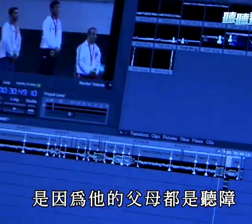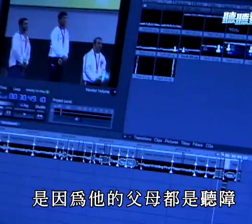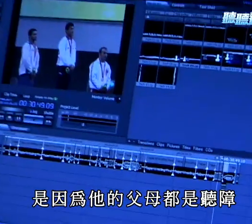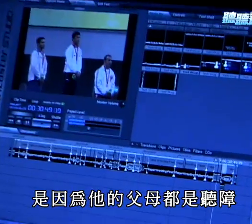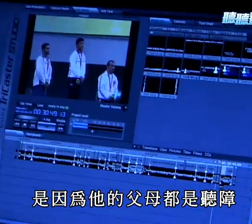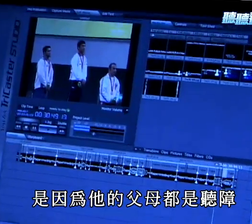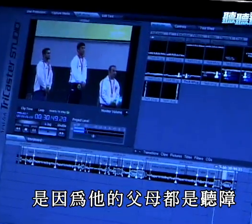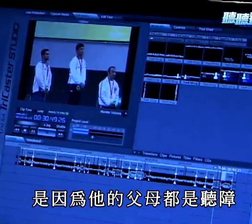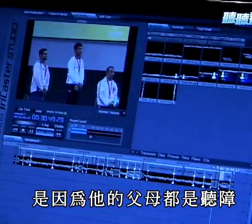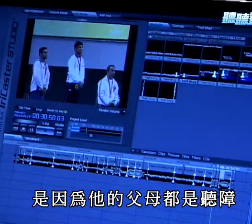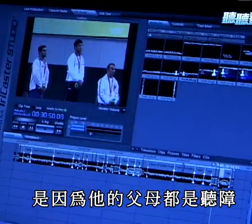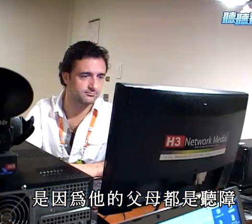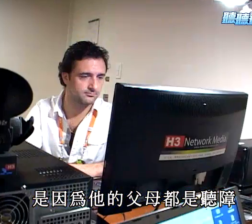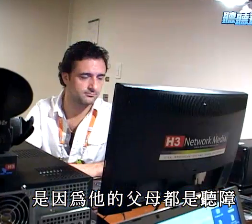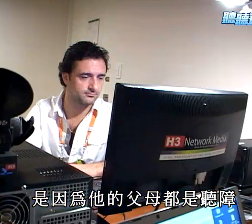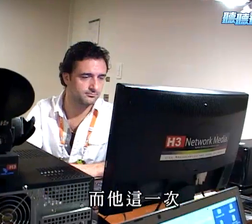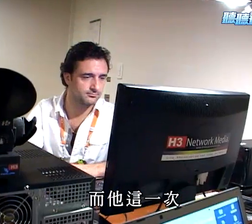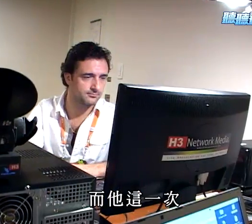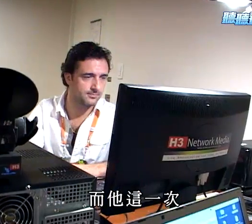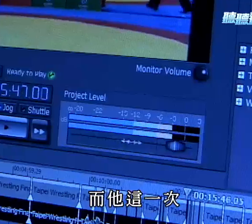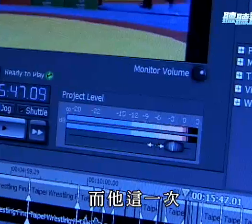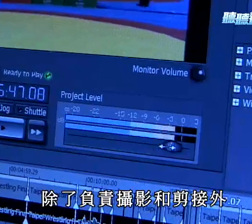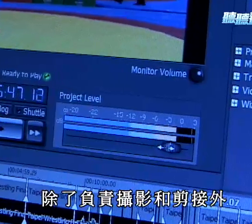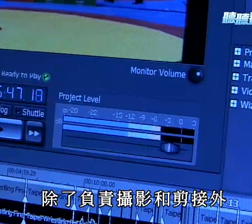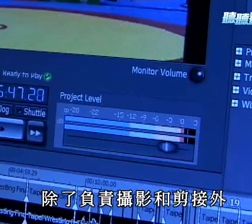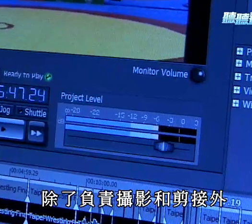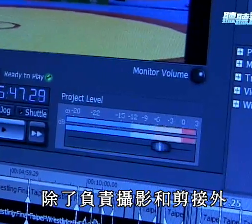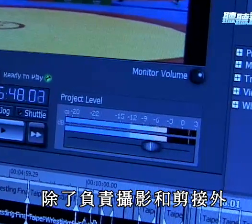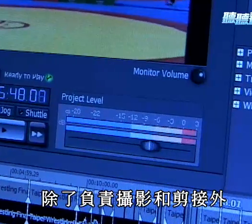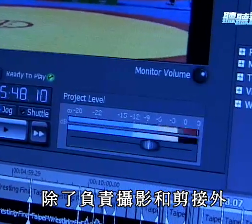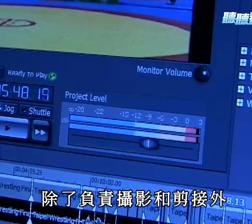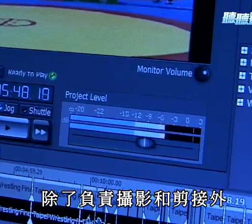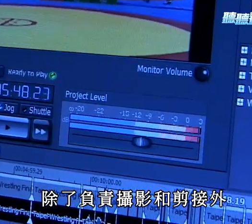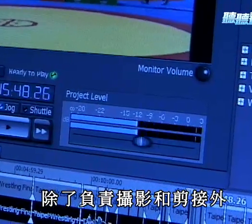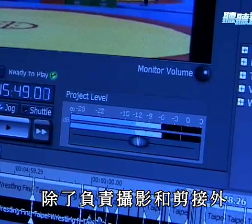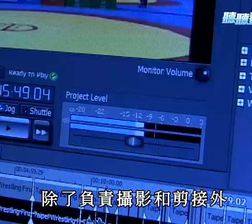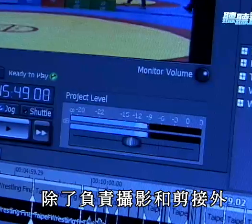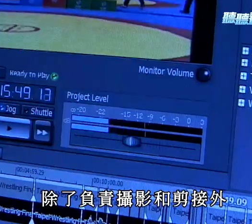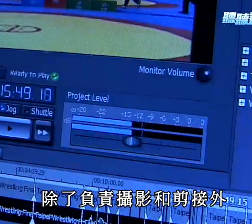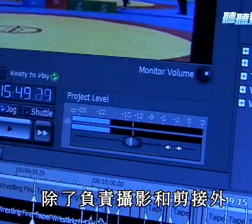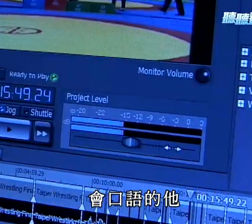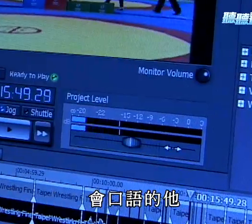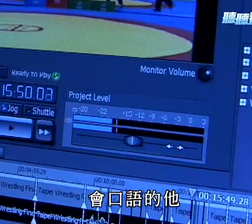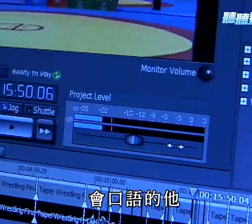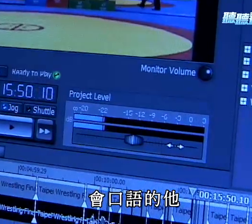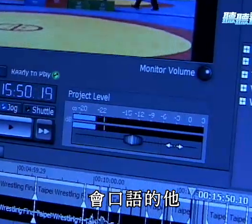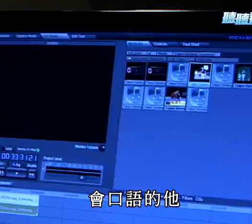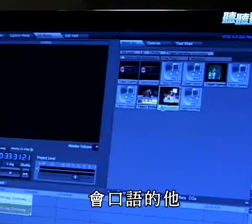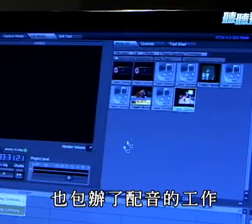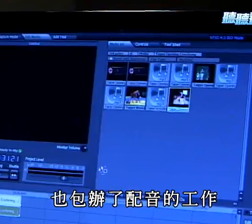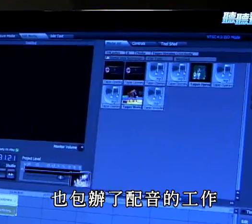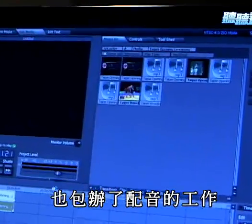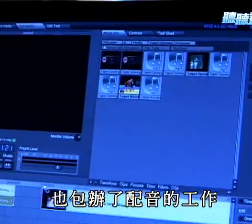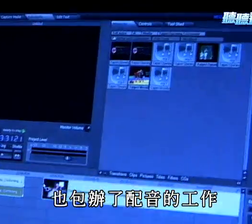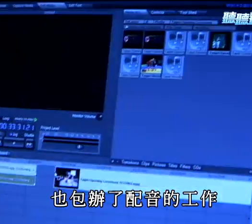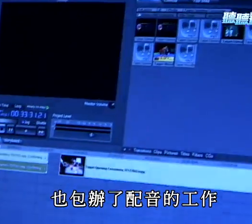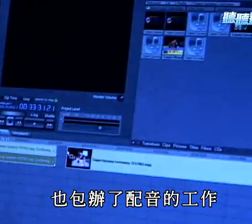母都是听障。而他这次除了负责摄影和剪接外， 会口语的他也包办了配音的